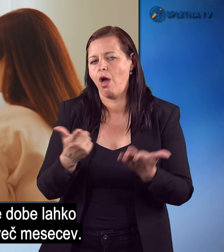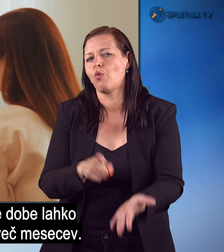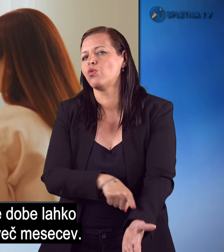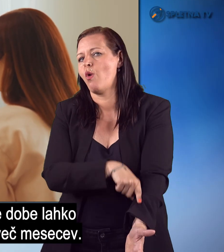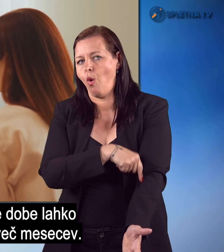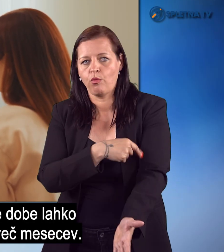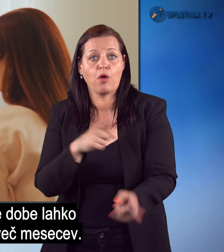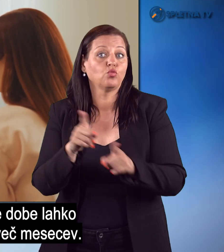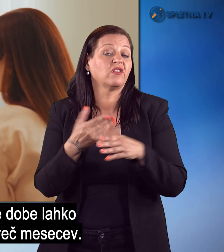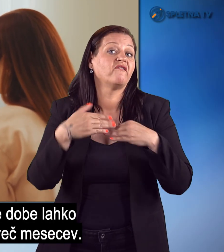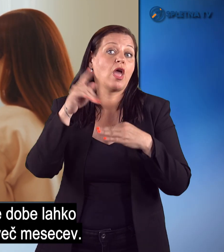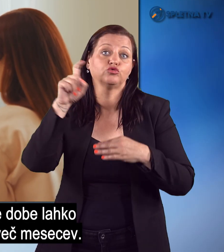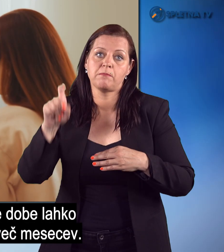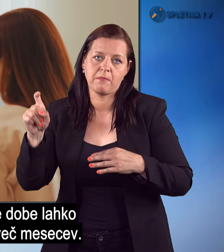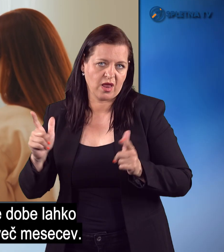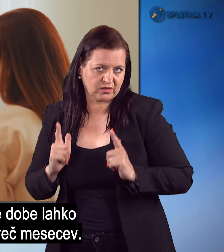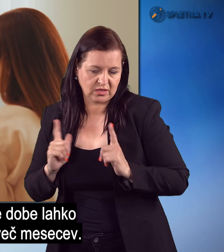mesecev.